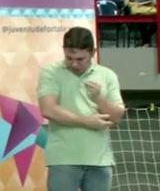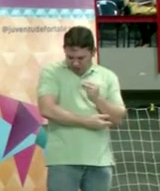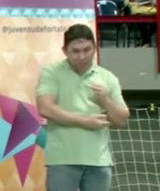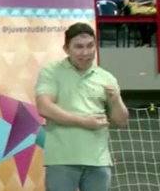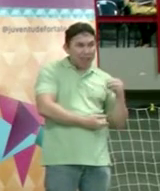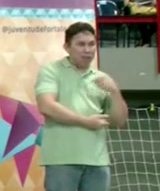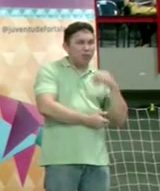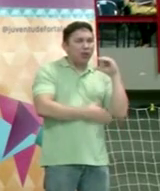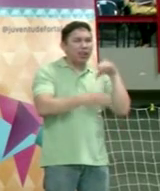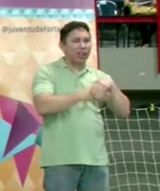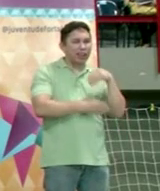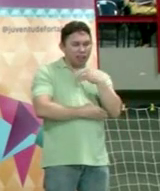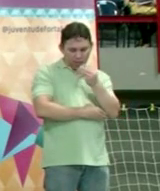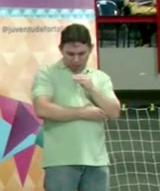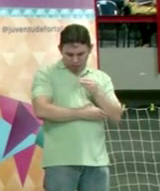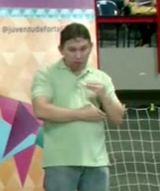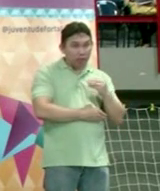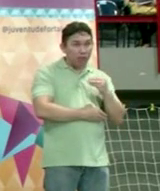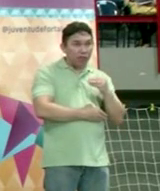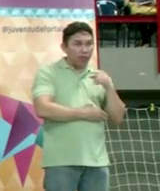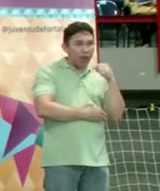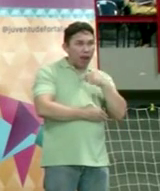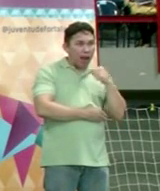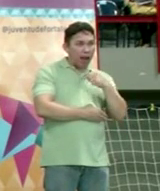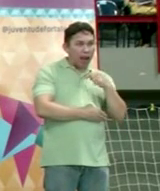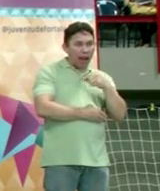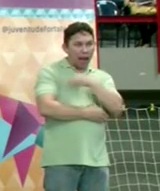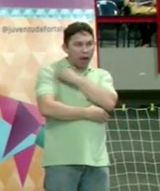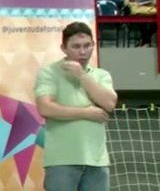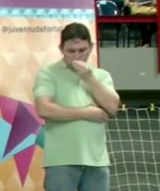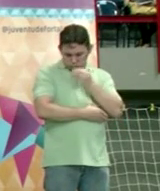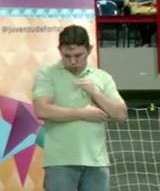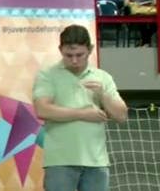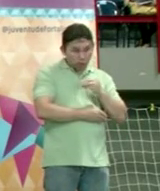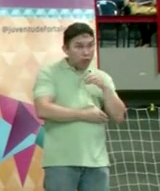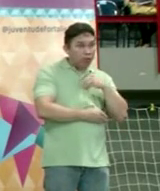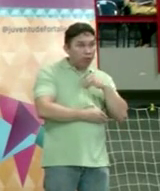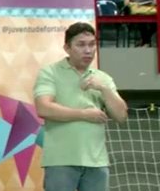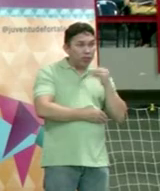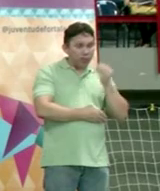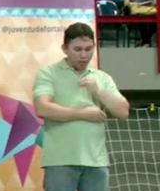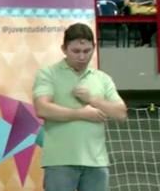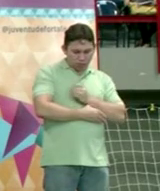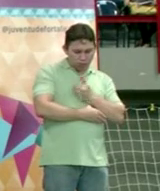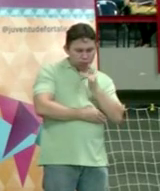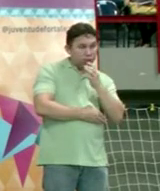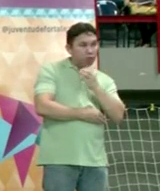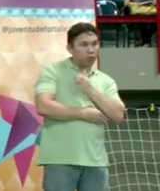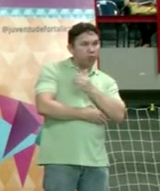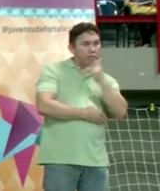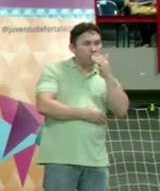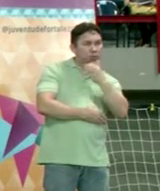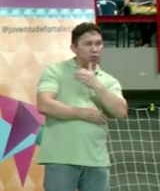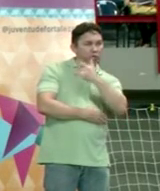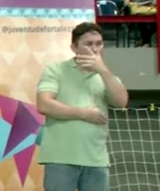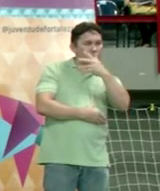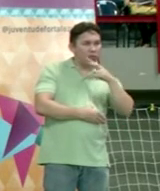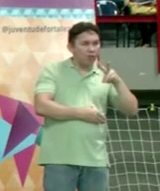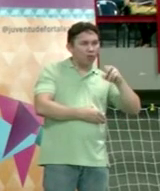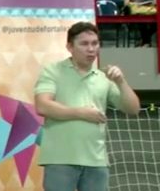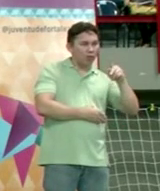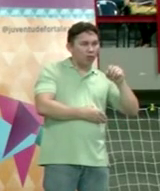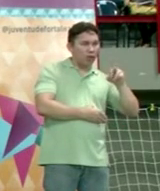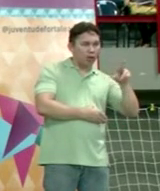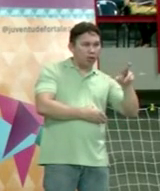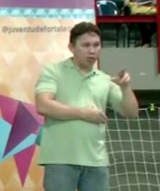criança. Hora que você passa álcool no corpo, o que é que ocorre? Esse álcool vai vaporizar. E me diga uma coisa,